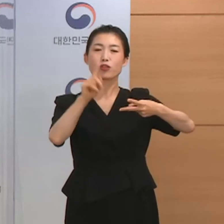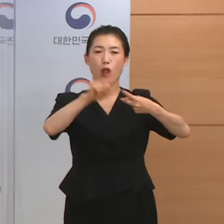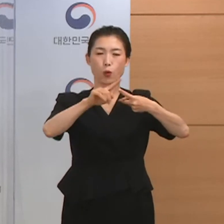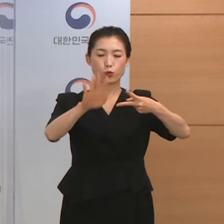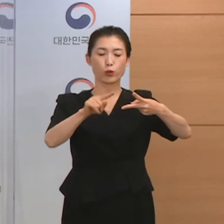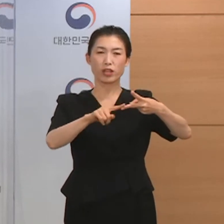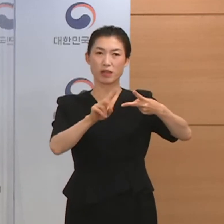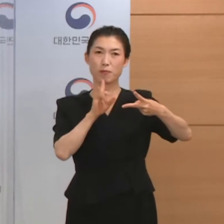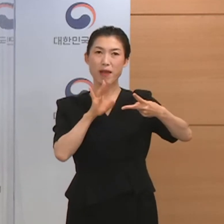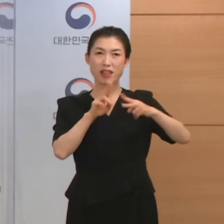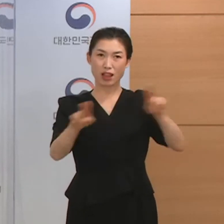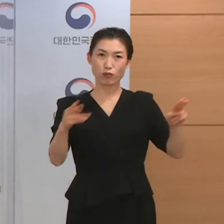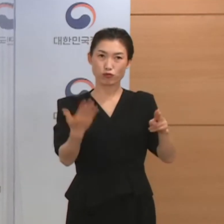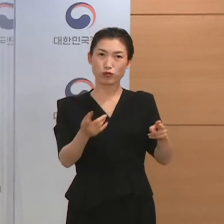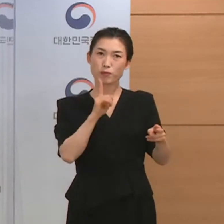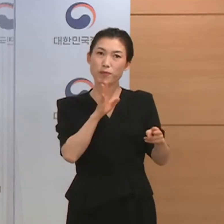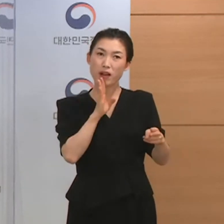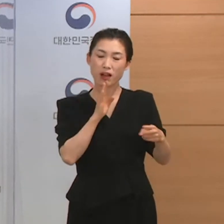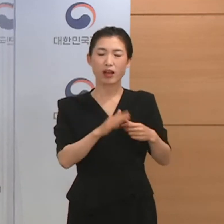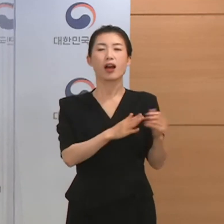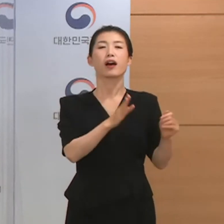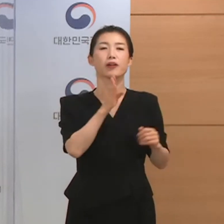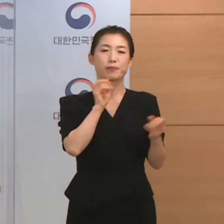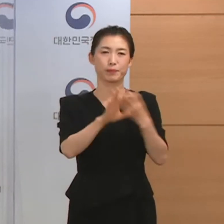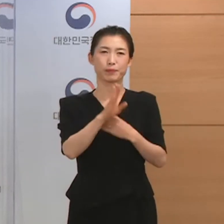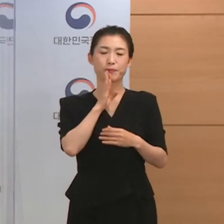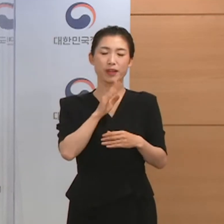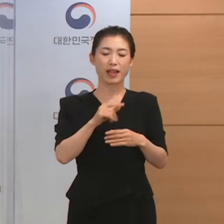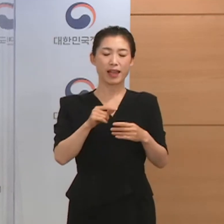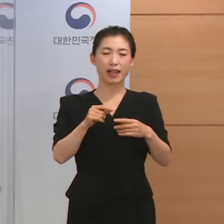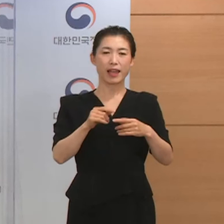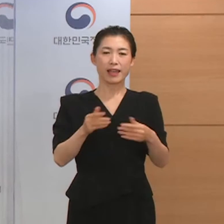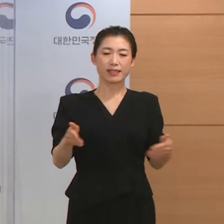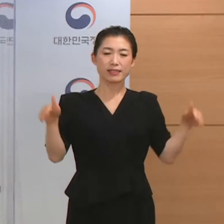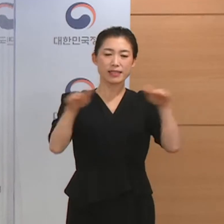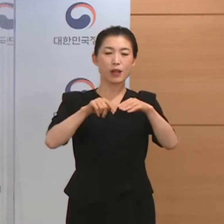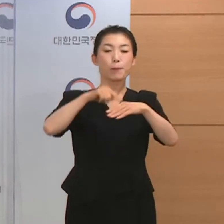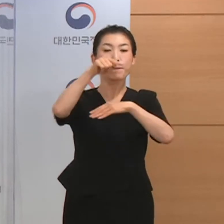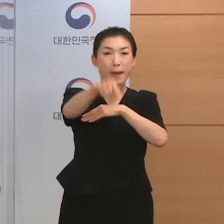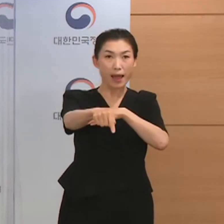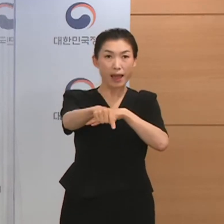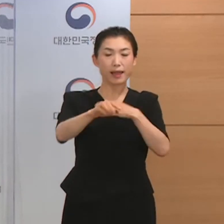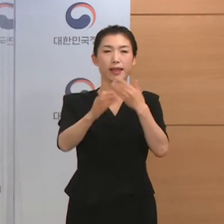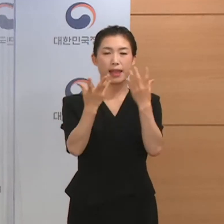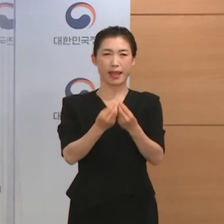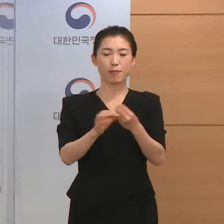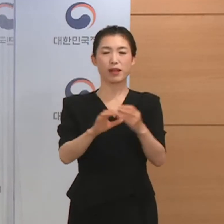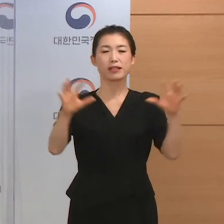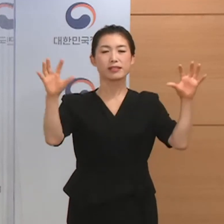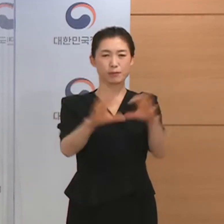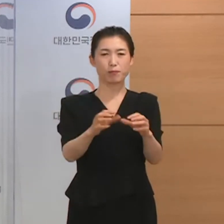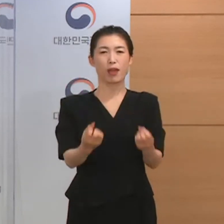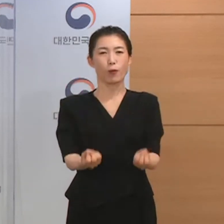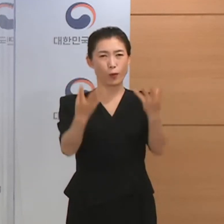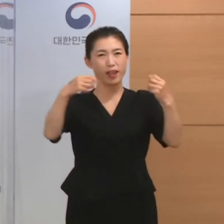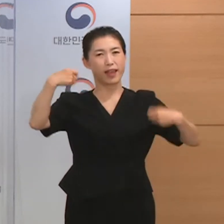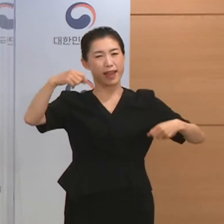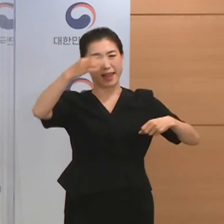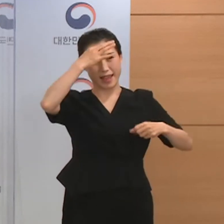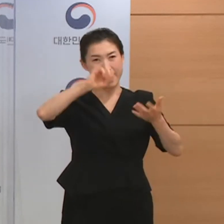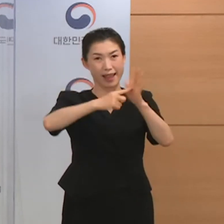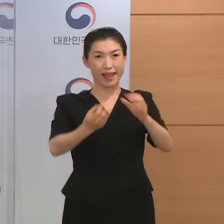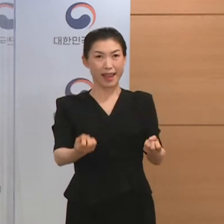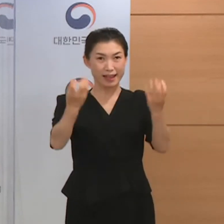예, 그렇습니다. 질의하신 내용대로 현재 실외에서의 마스크 착용에 대해서는 집회와 공연 행사 등에